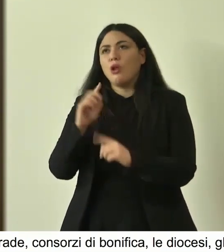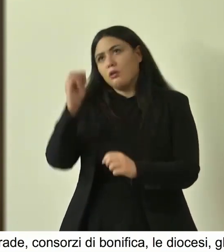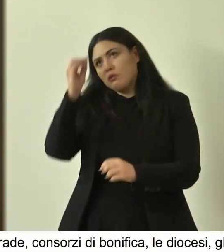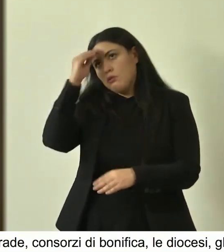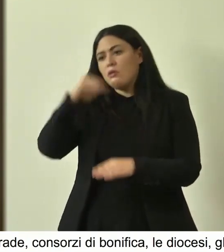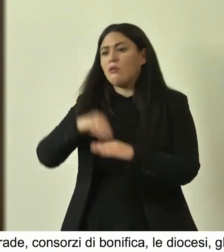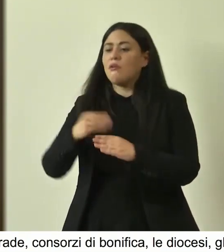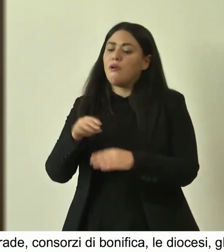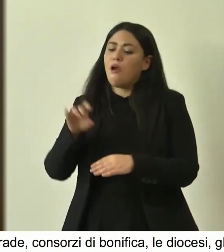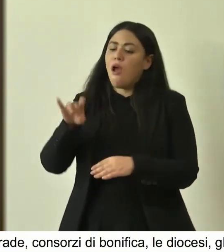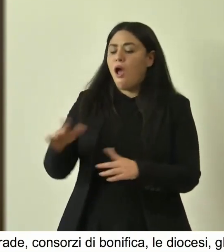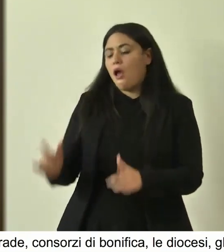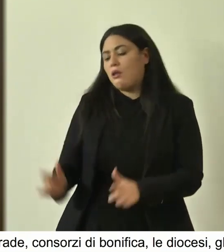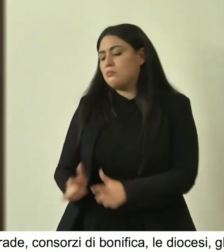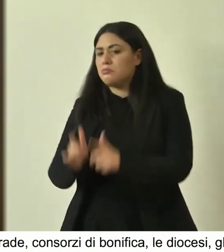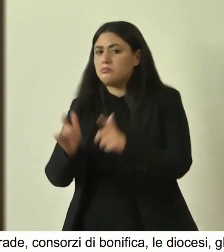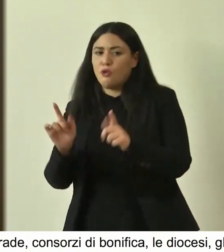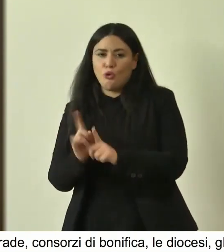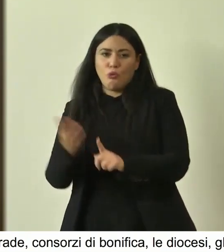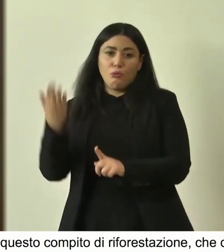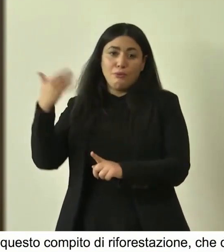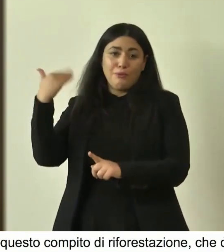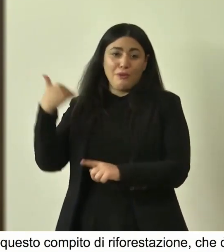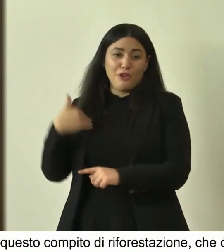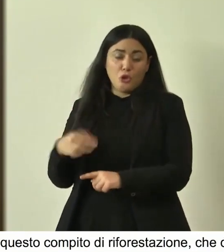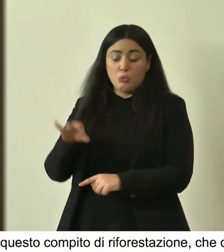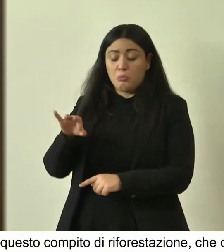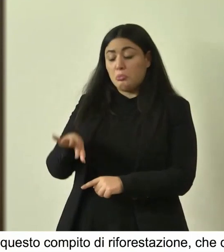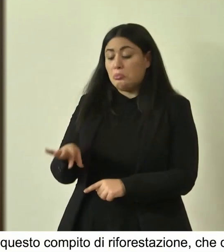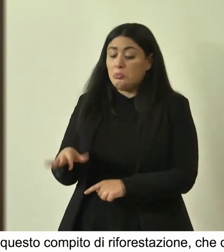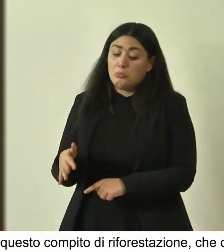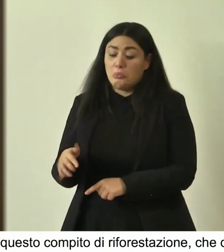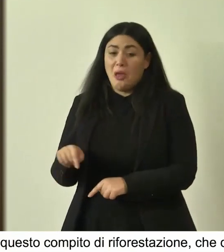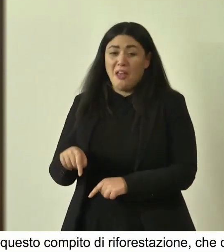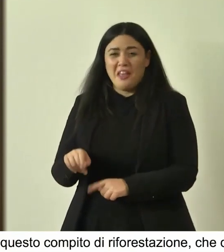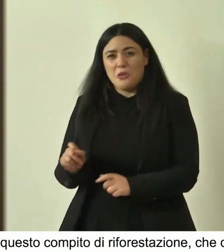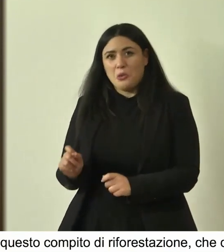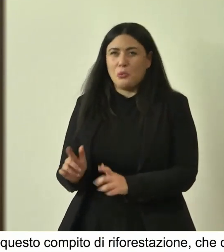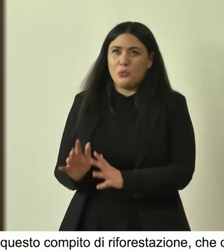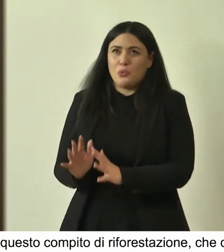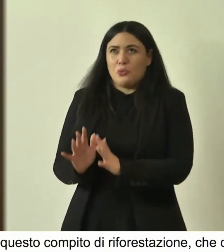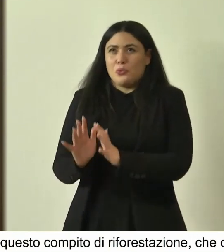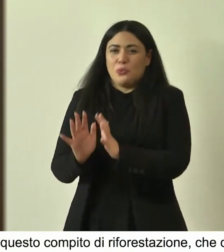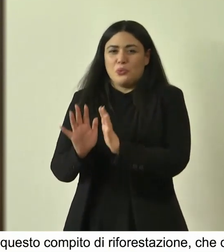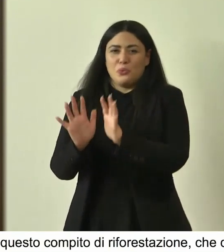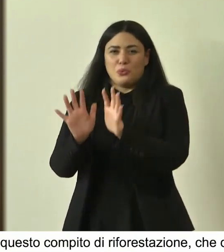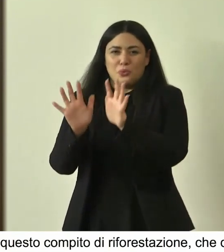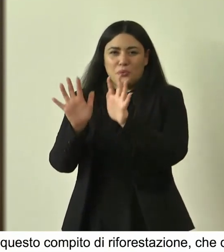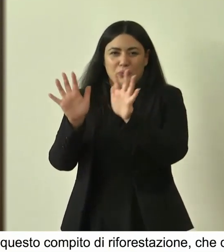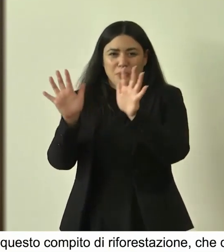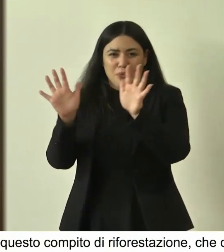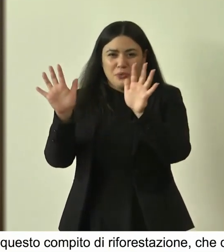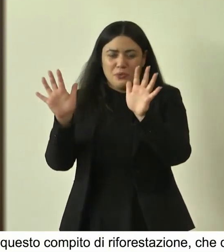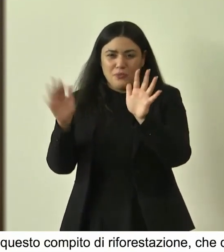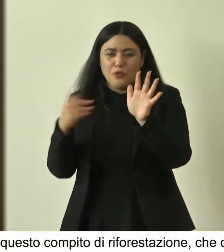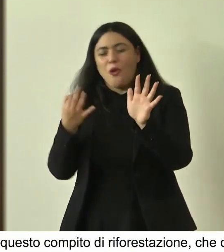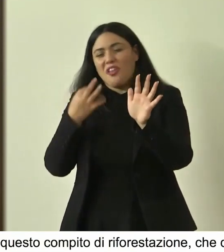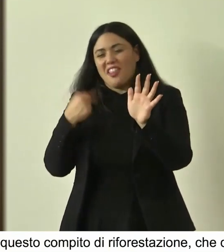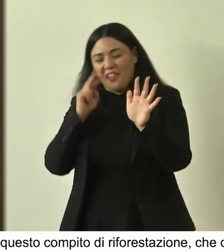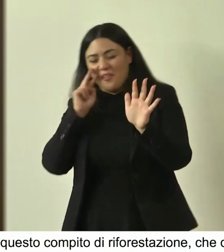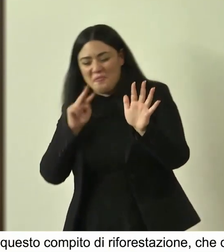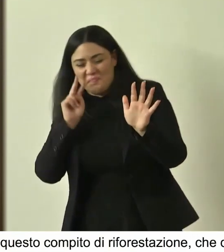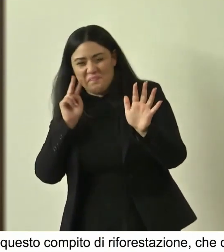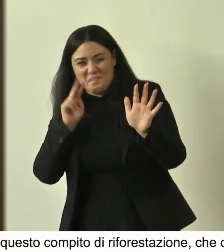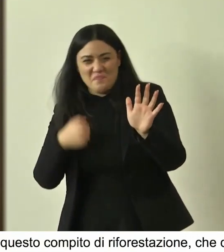fatto io, che, come ho detto, ho piantato 2 alberi che adesso sono grandi e ogni tanto li vado a trovare. Quindi ci